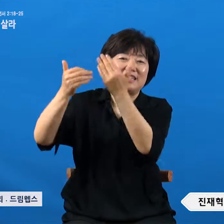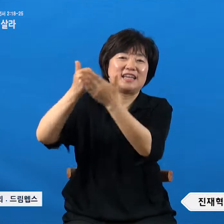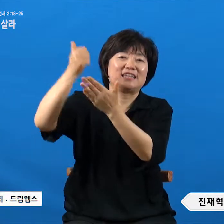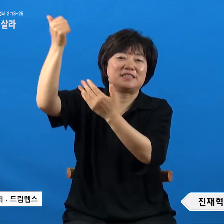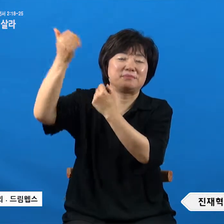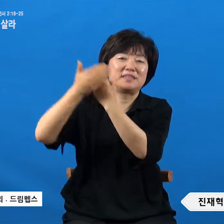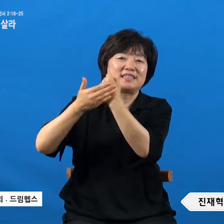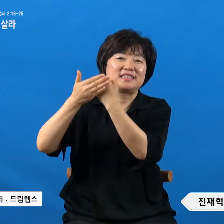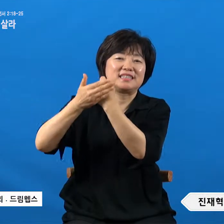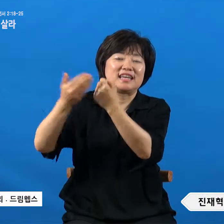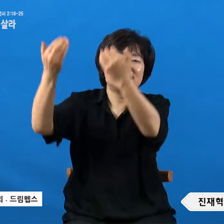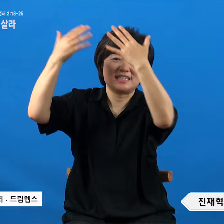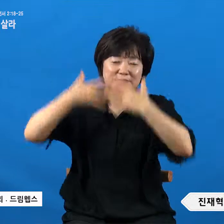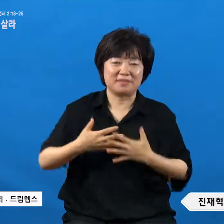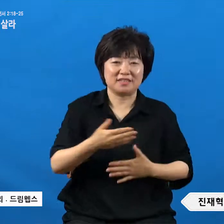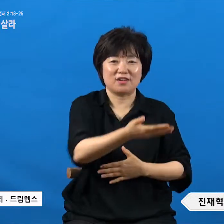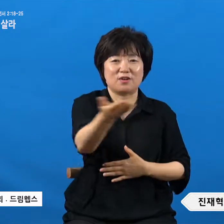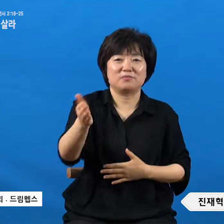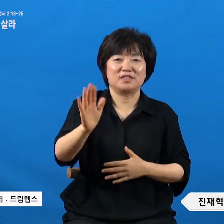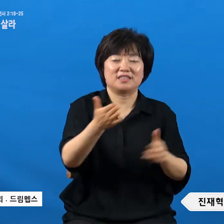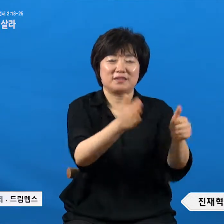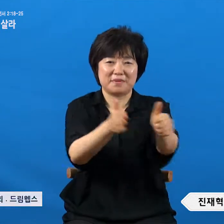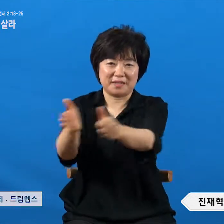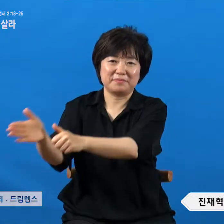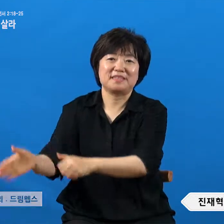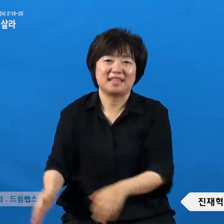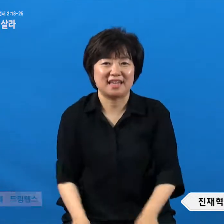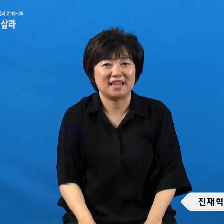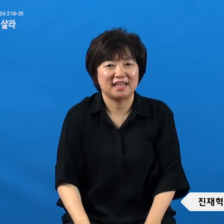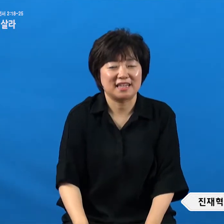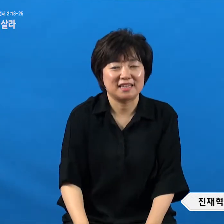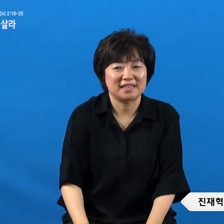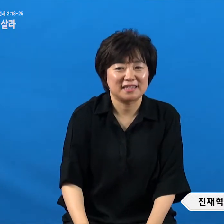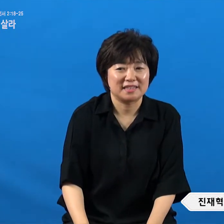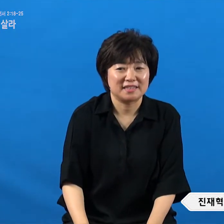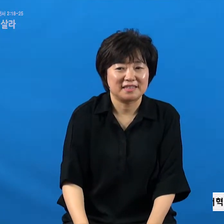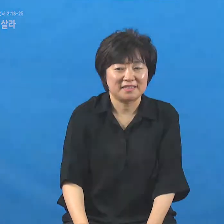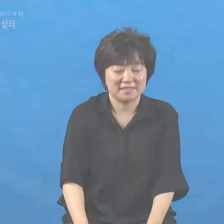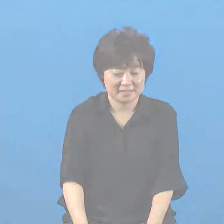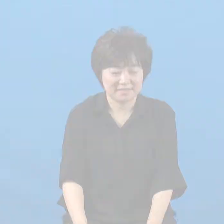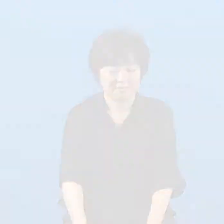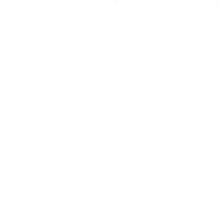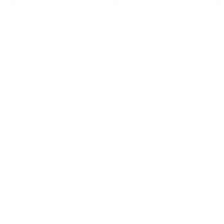은혜를 입는 여러분과 제 삶 되시기를 주의 이름으로 축원합니다.